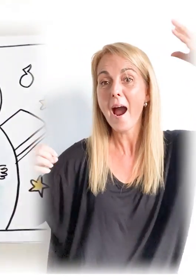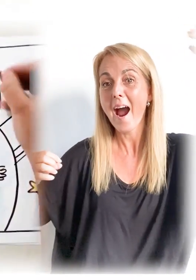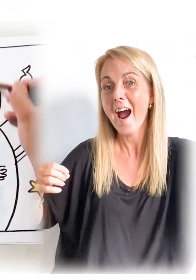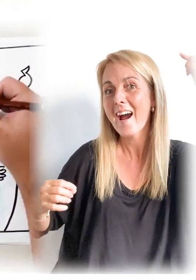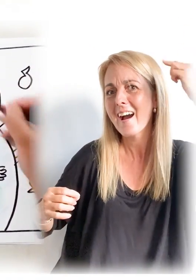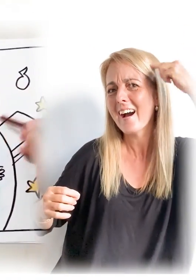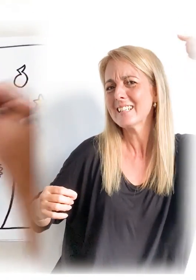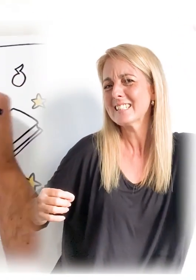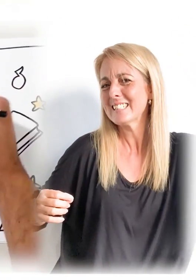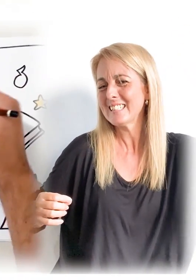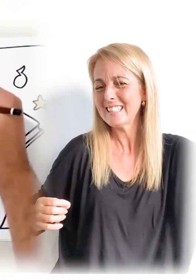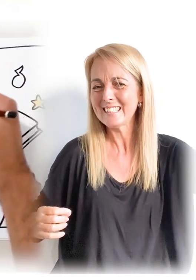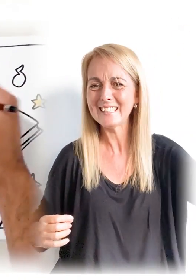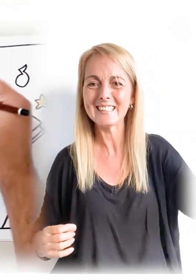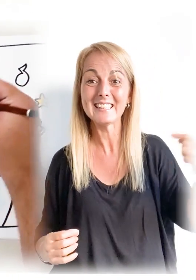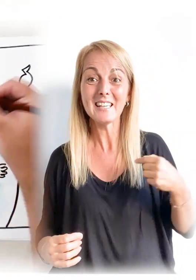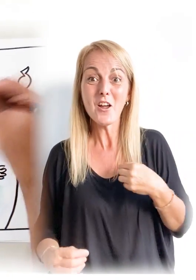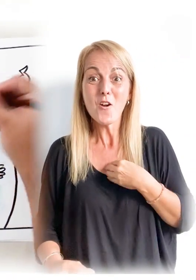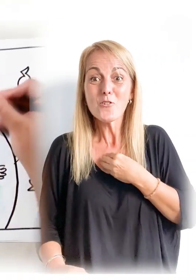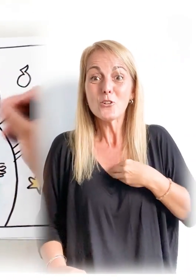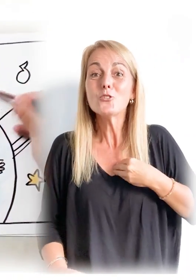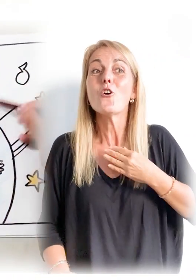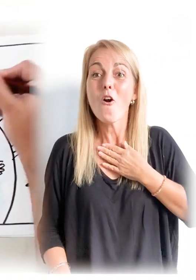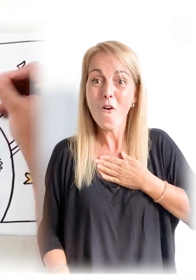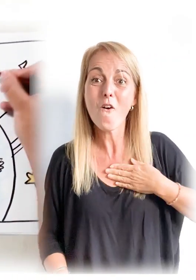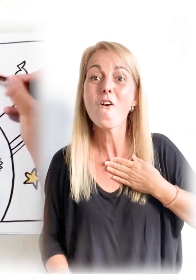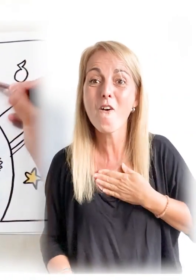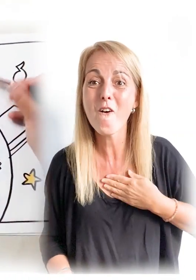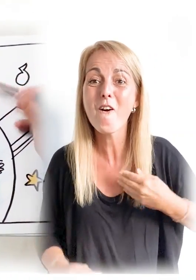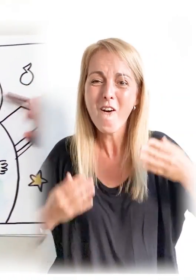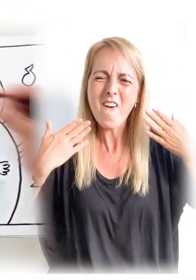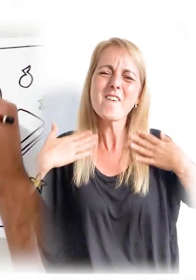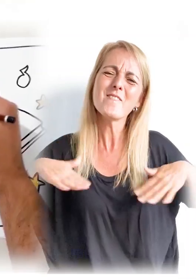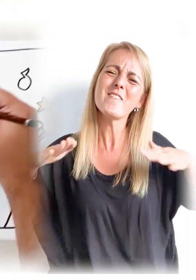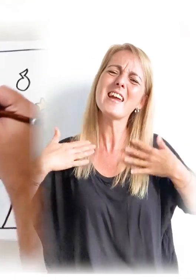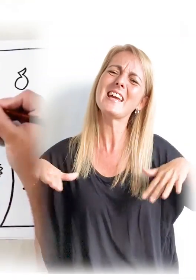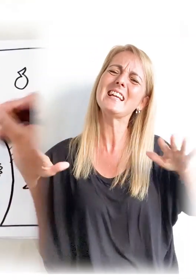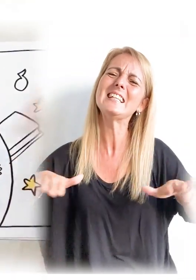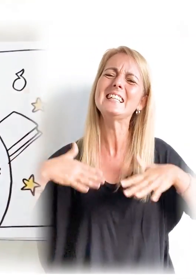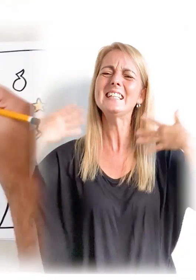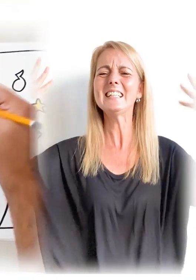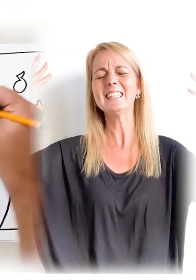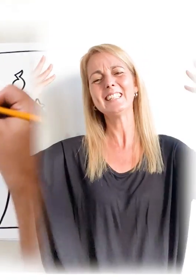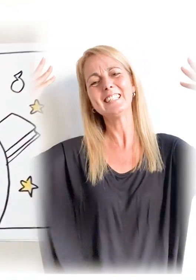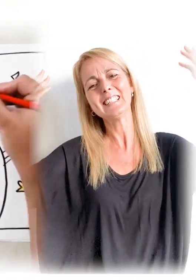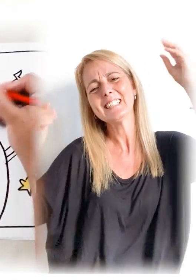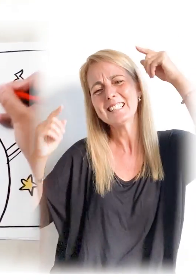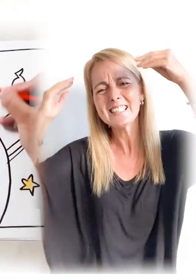llegando las ideas que esperaba. Soy feliz imaginando.